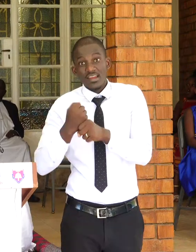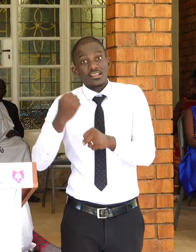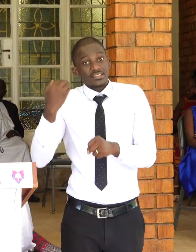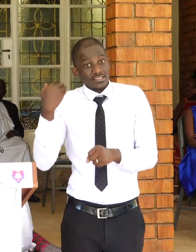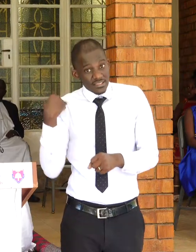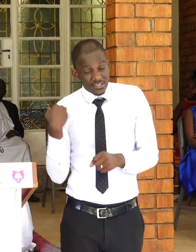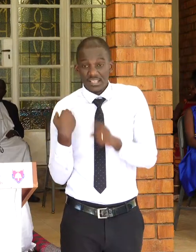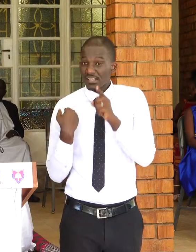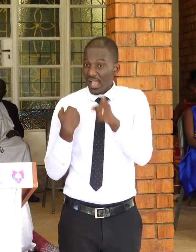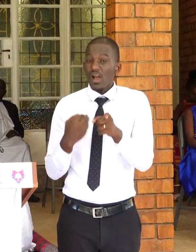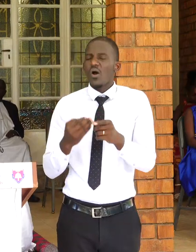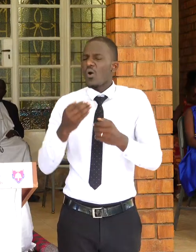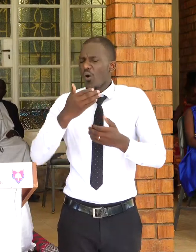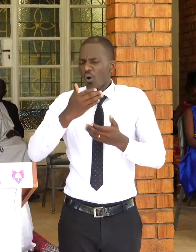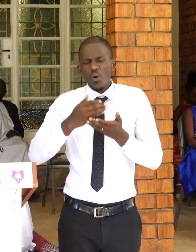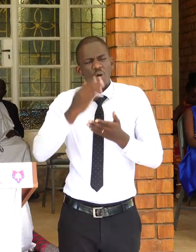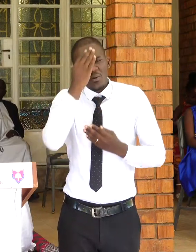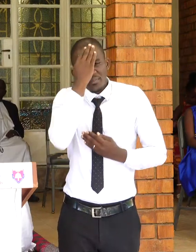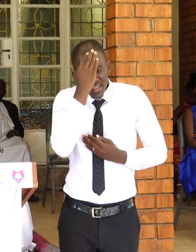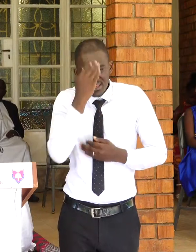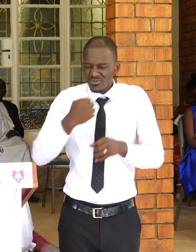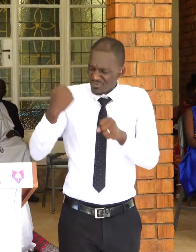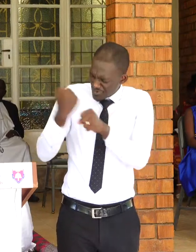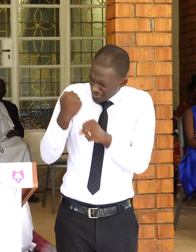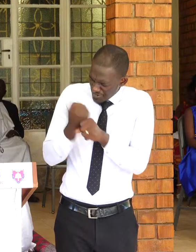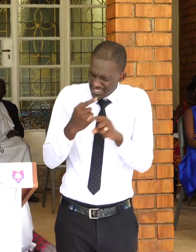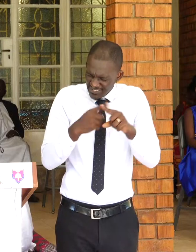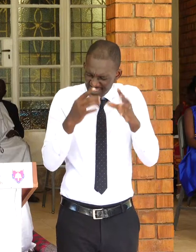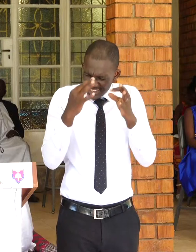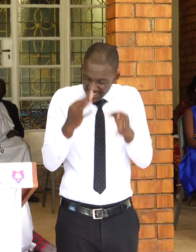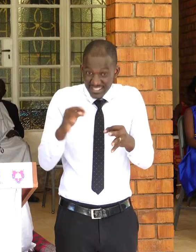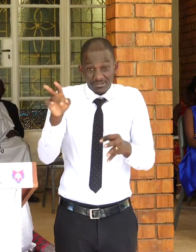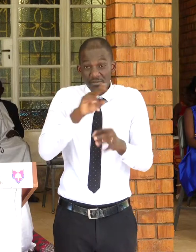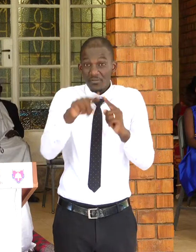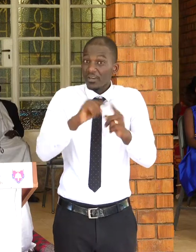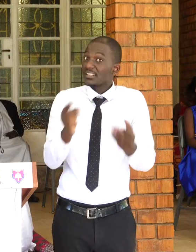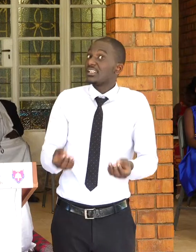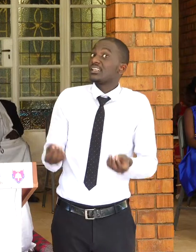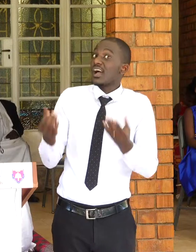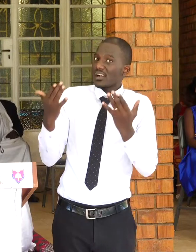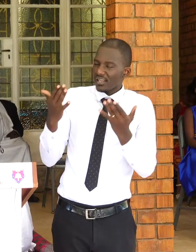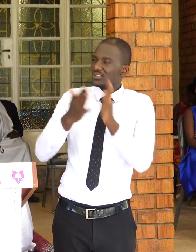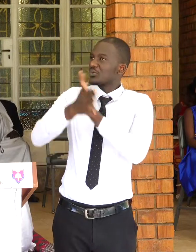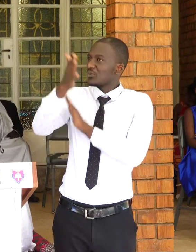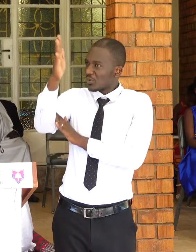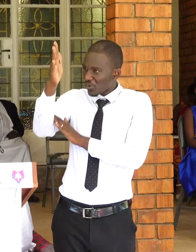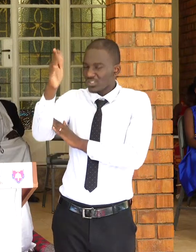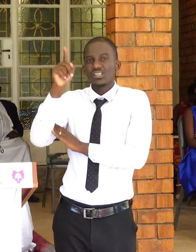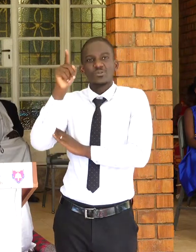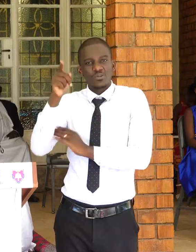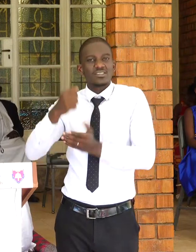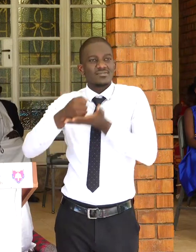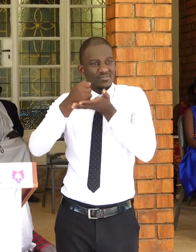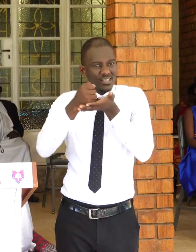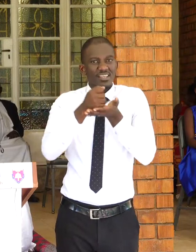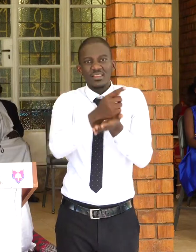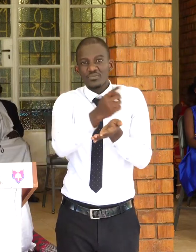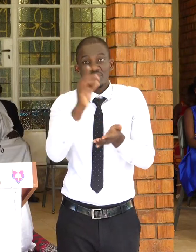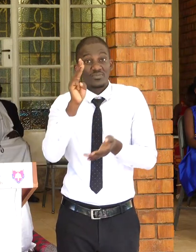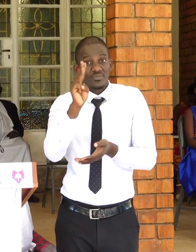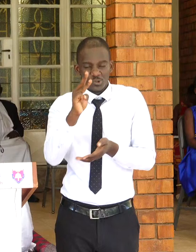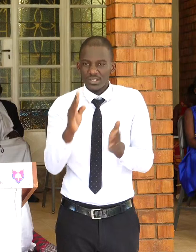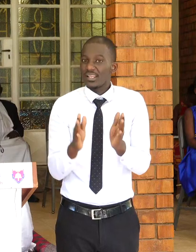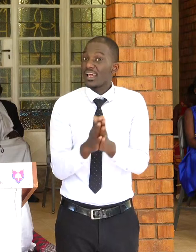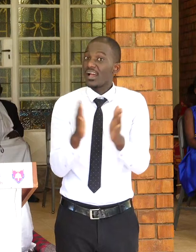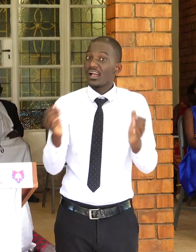nnyo obeeko by'okola ku lwabwe nga saddaaka Katonda ajja kubeererawo.